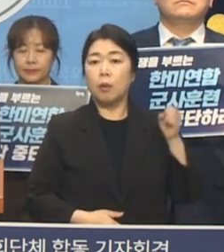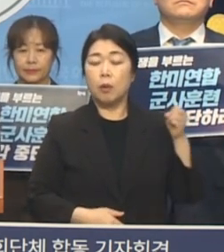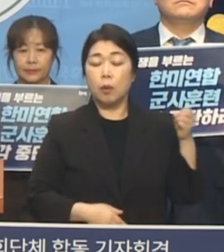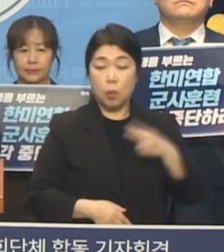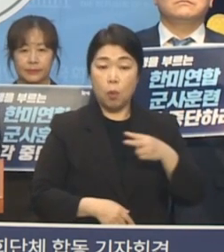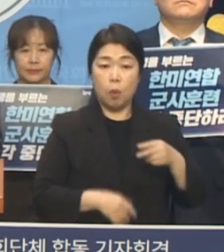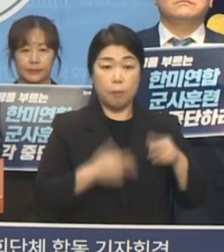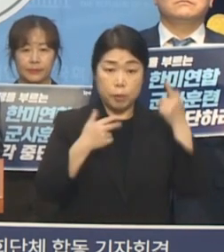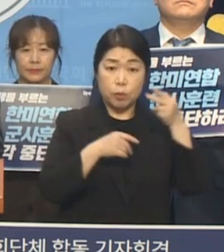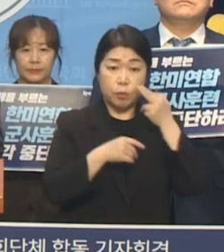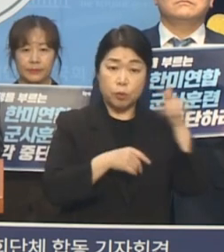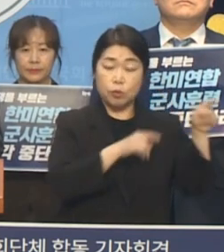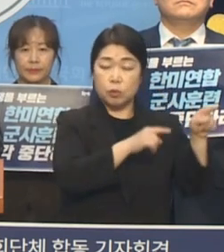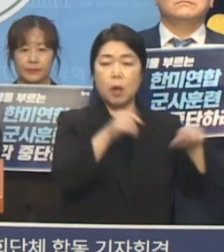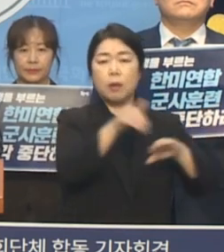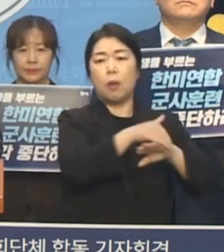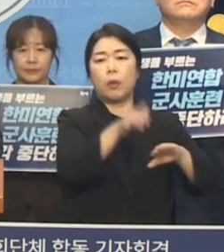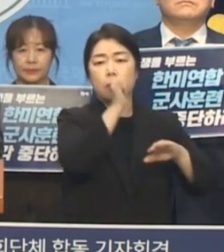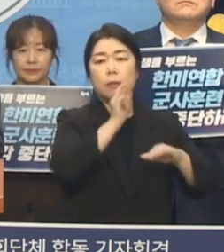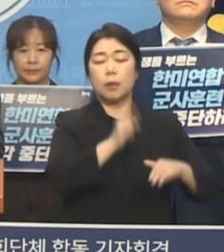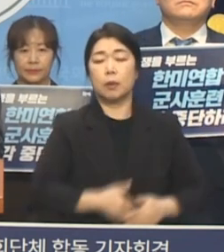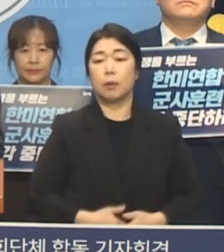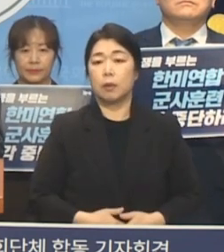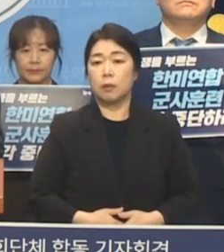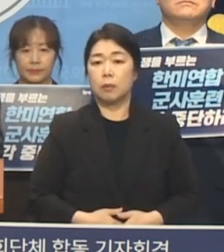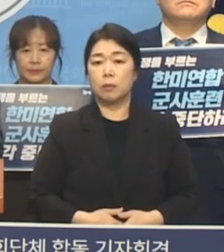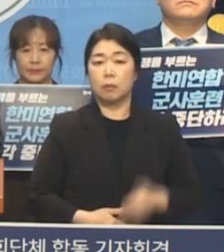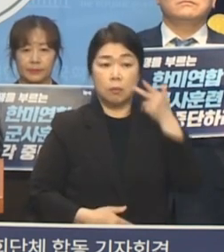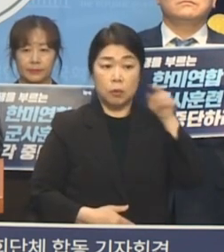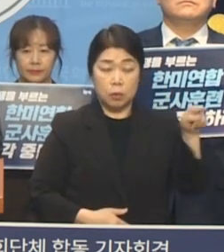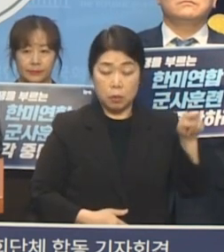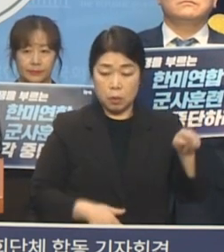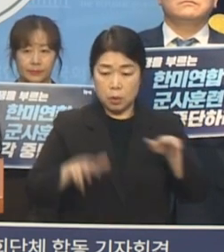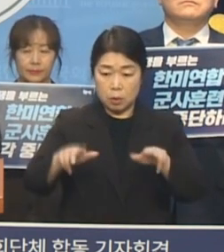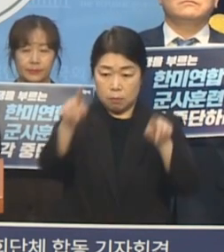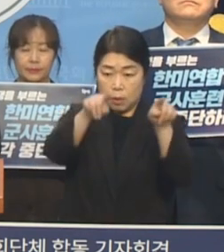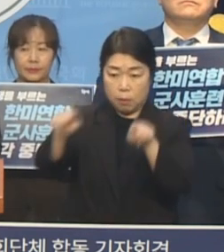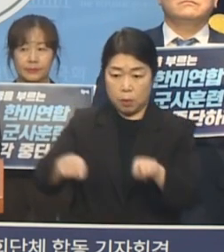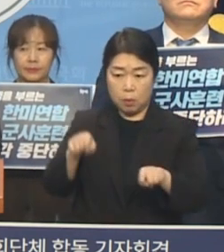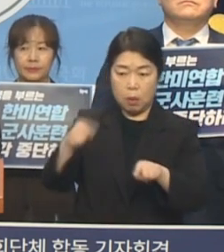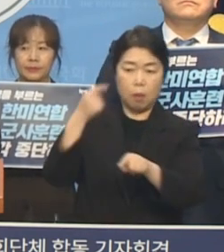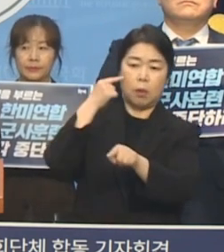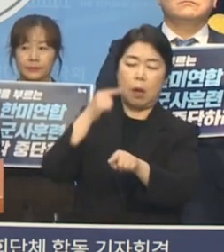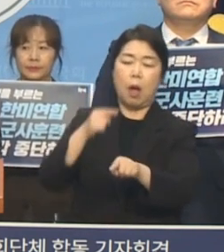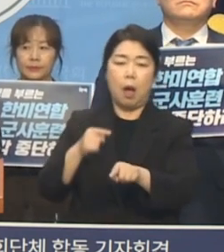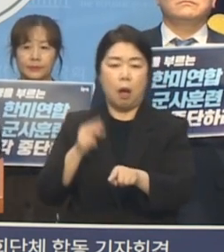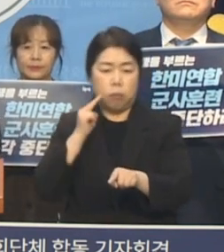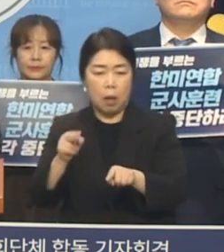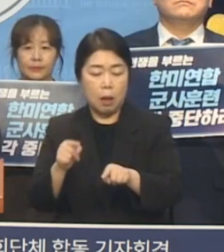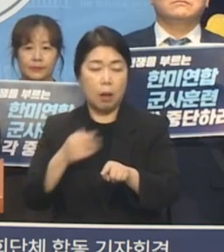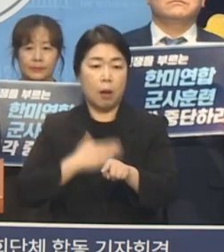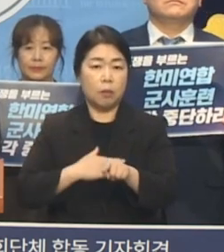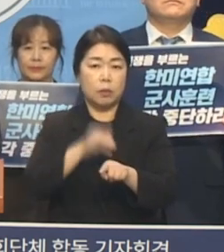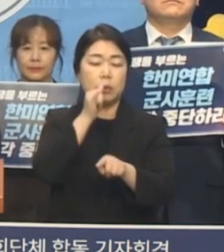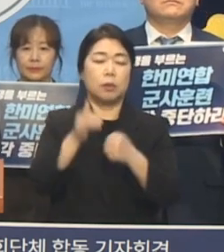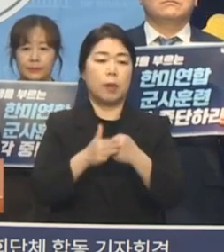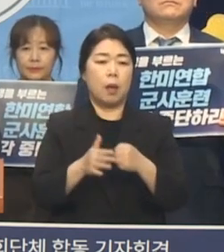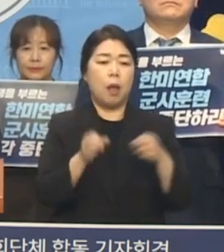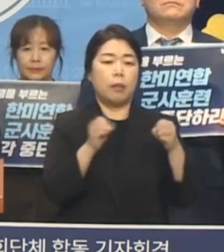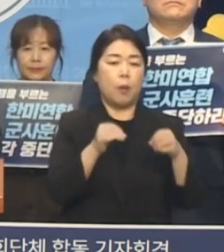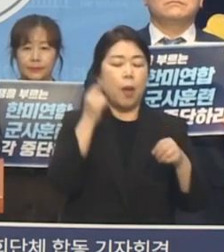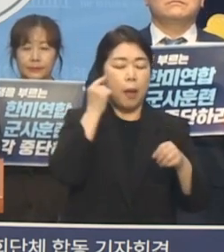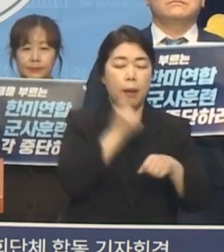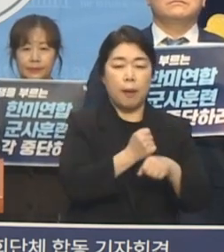있다는 입장을 밝혔다. 미국도 현재의 한반도 상황을 심각하게 인식하고 있고 대화를 하겠다는 입장으로